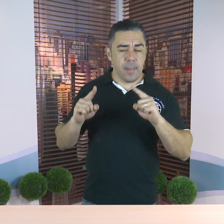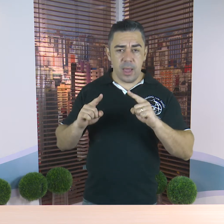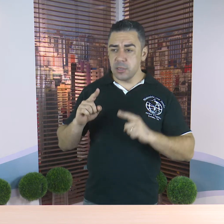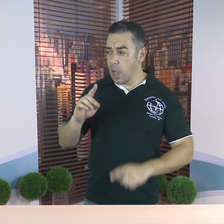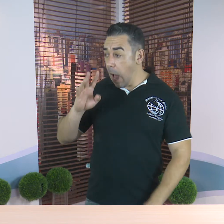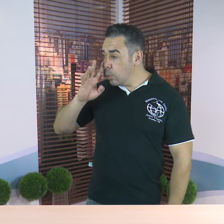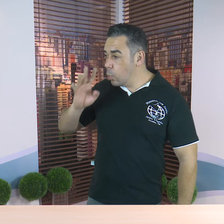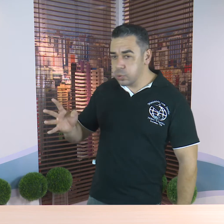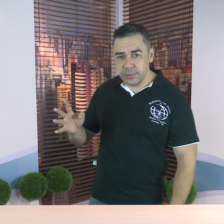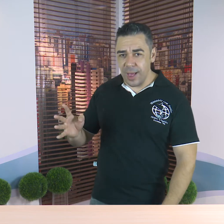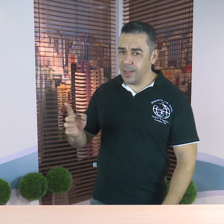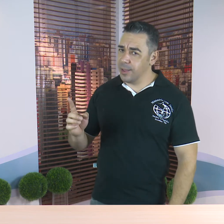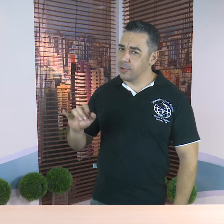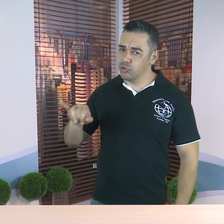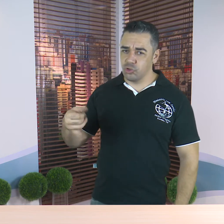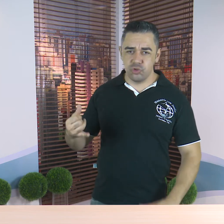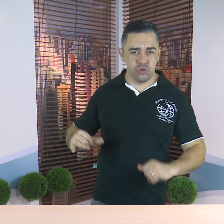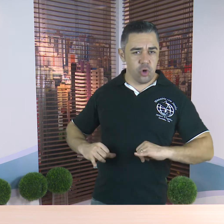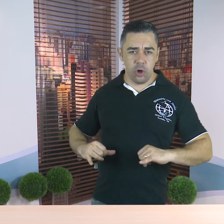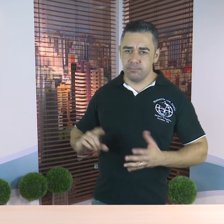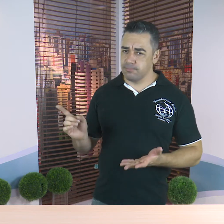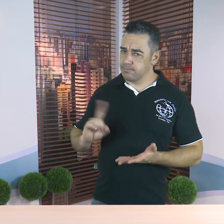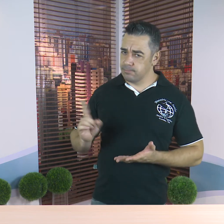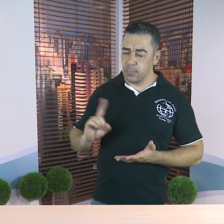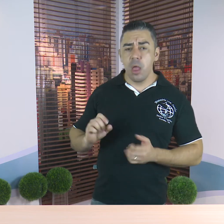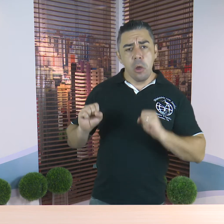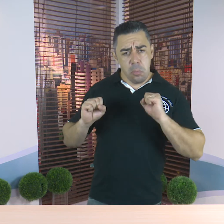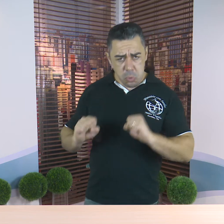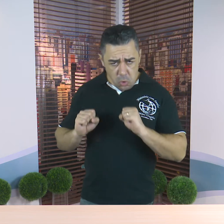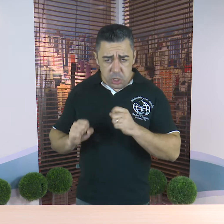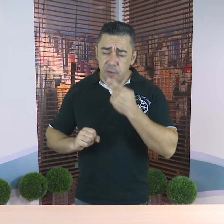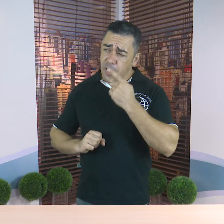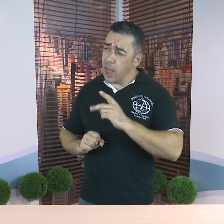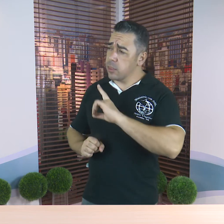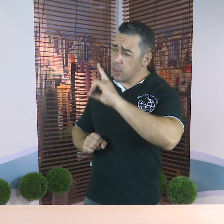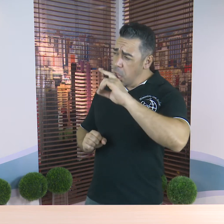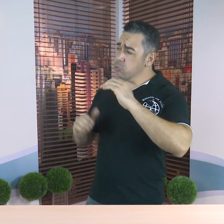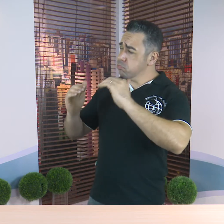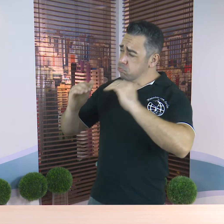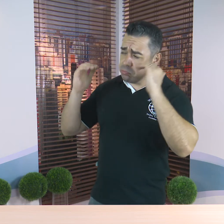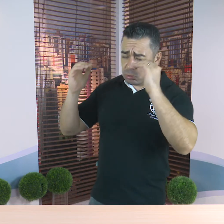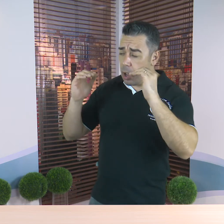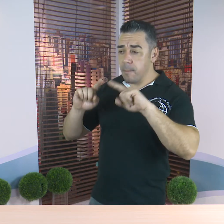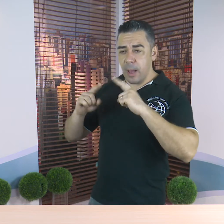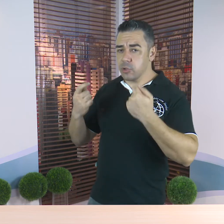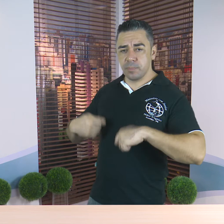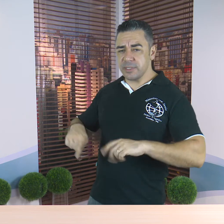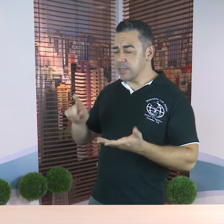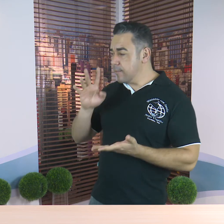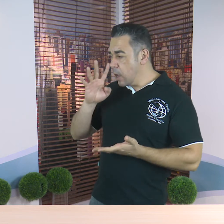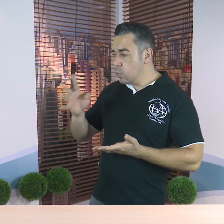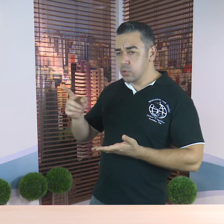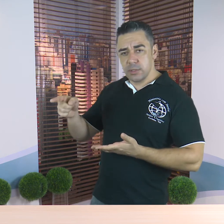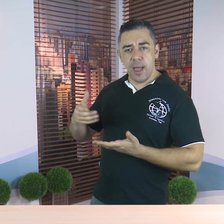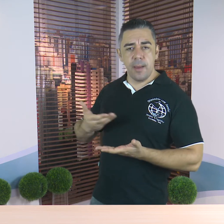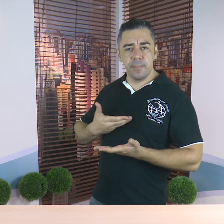Jó. Era possível defender os atributos de Deus sem acusar o seu amigo. Jó demonstra que Bildade